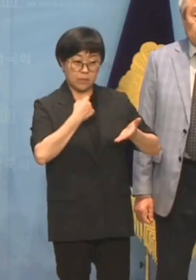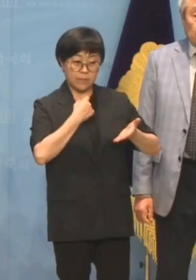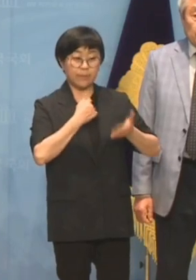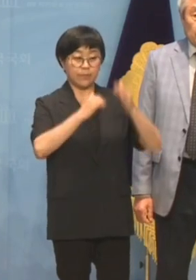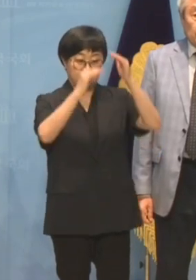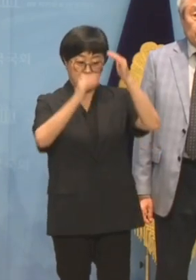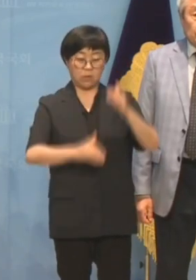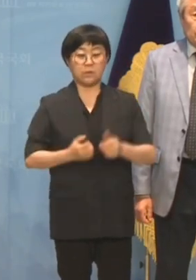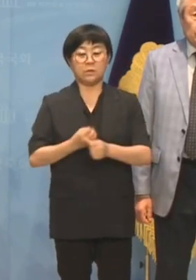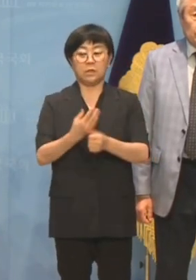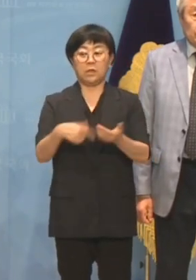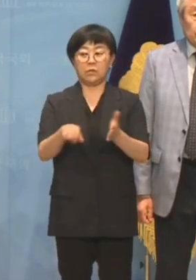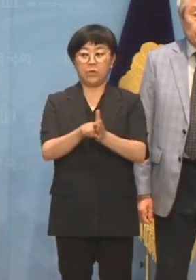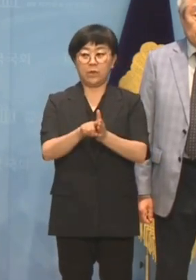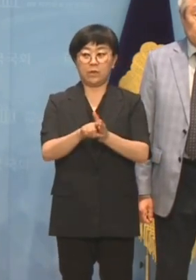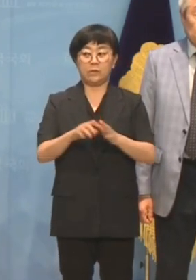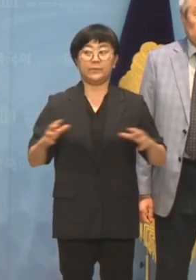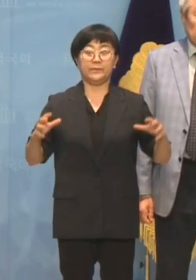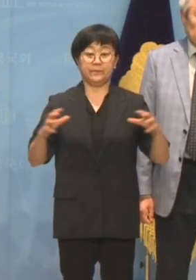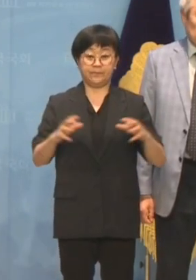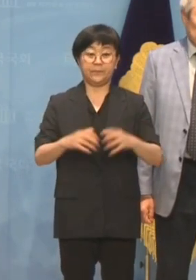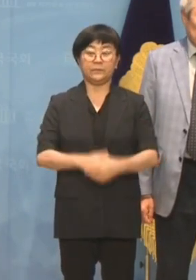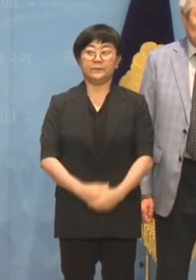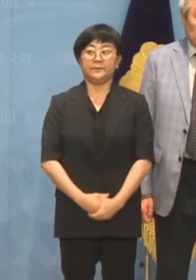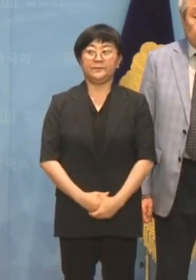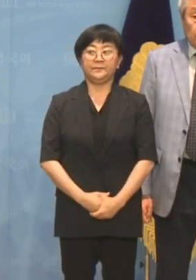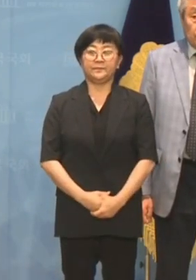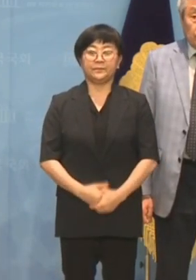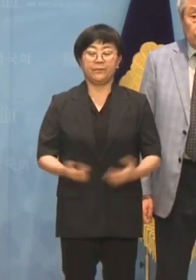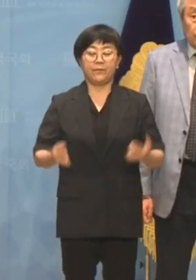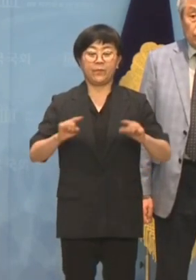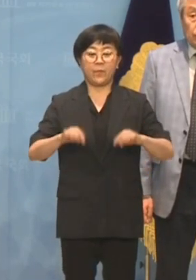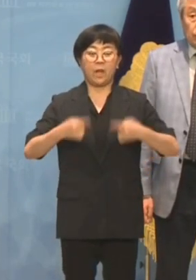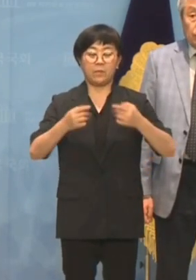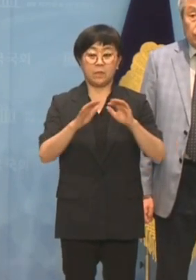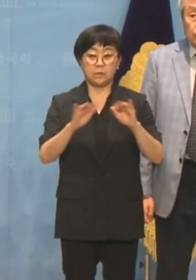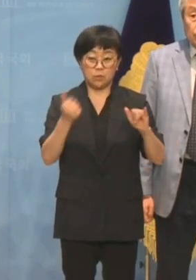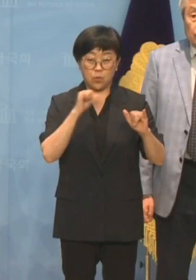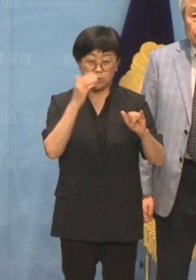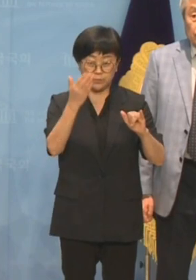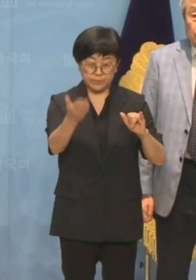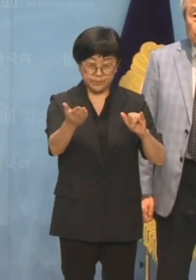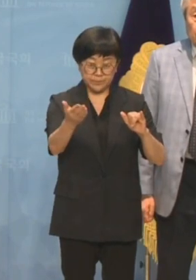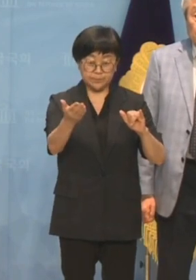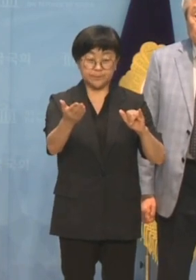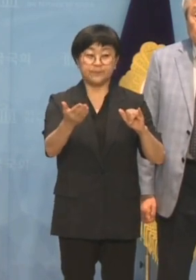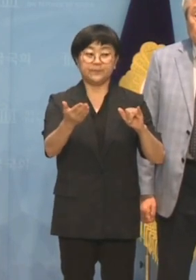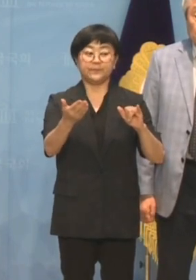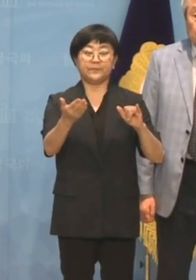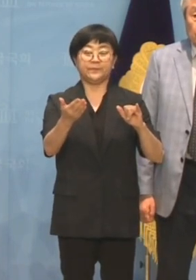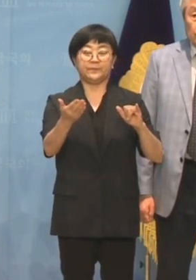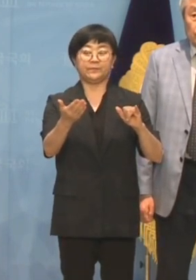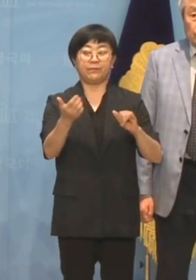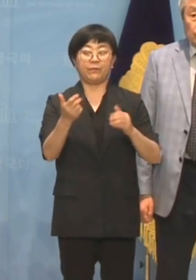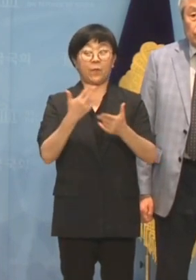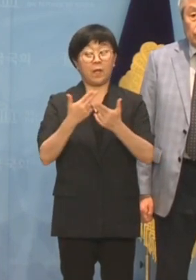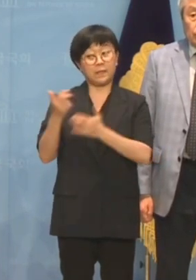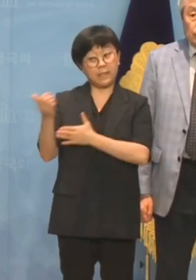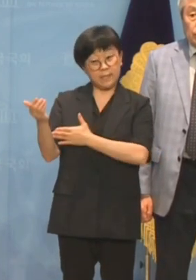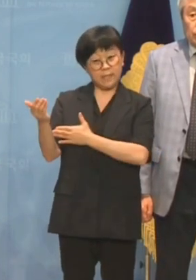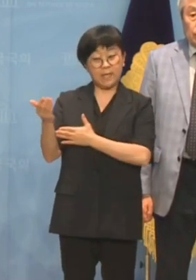강력한 메시지를 전하기 위해 서입니다. 함께하신 분들 제가 소개만 해드리고